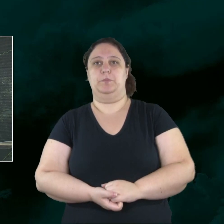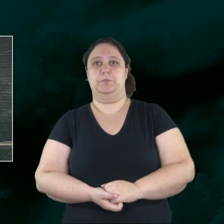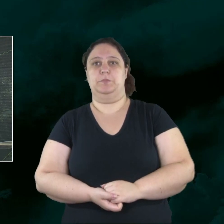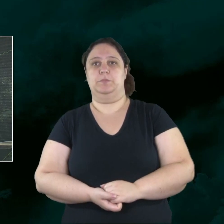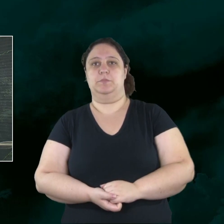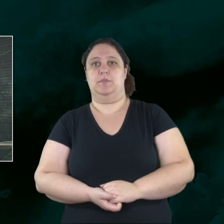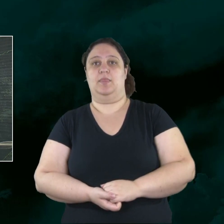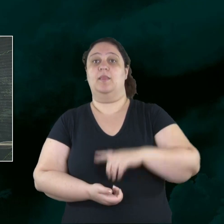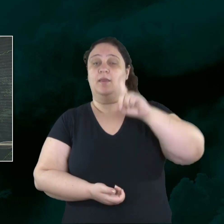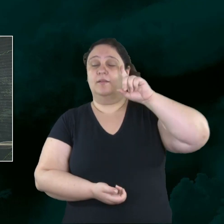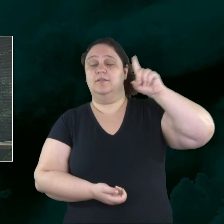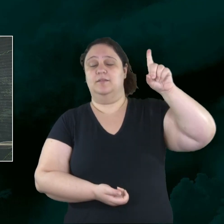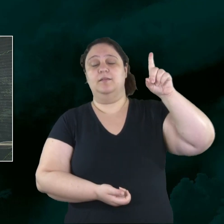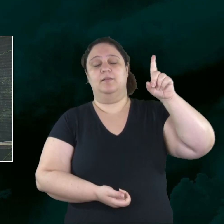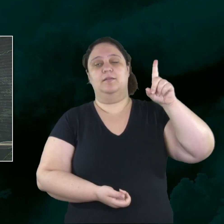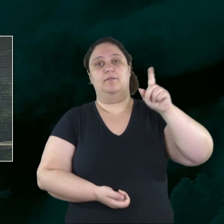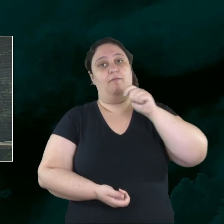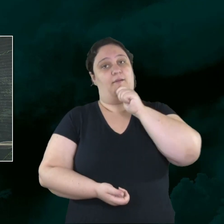Deus ainda